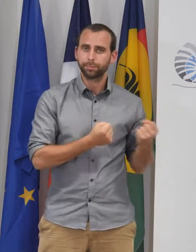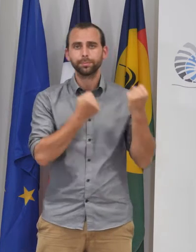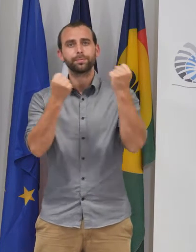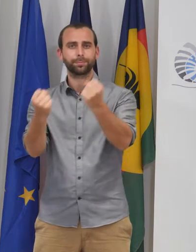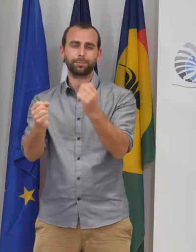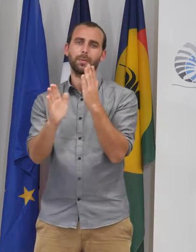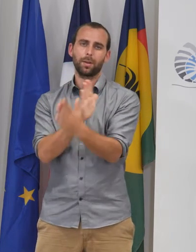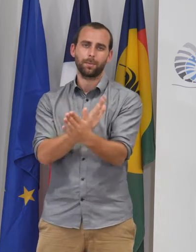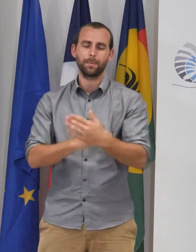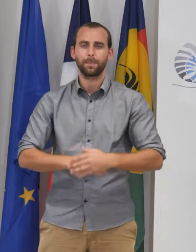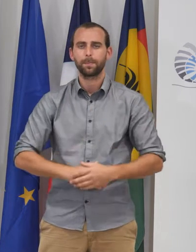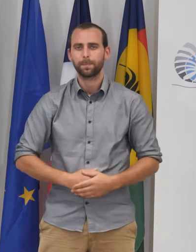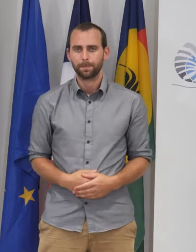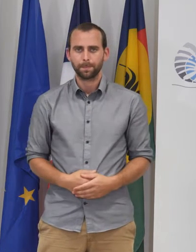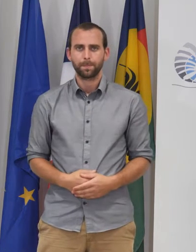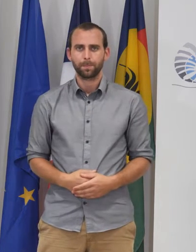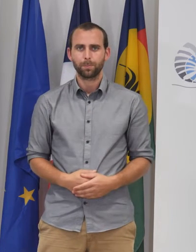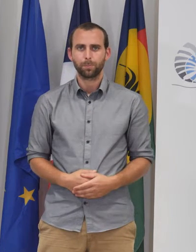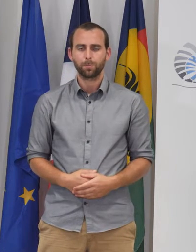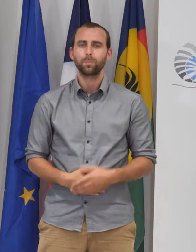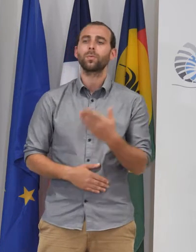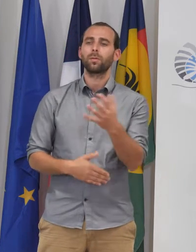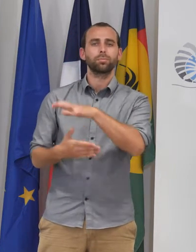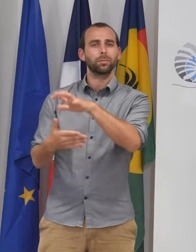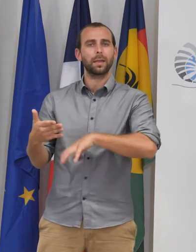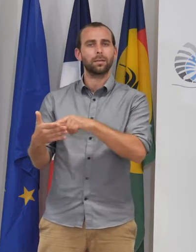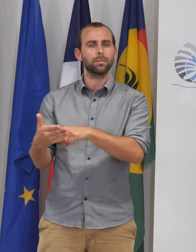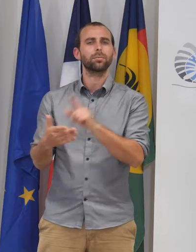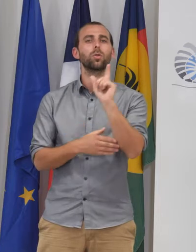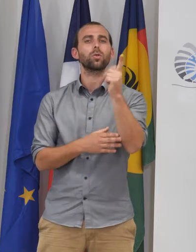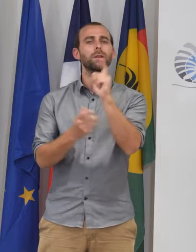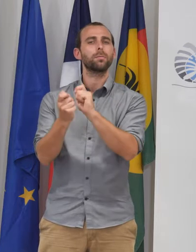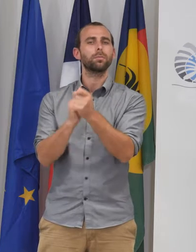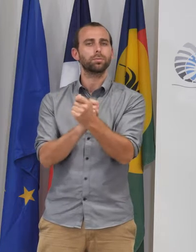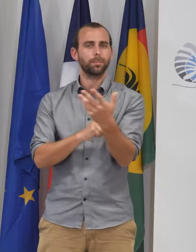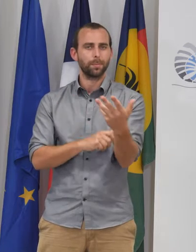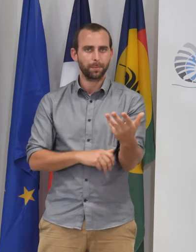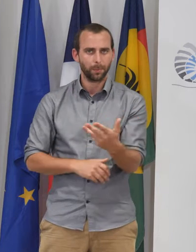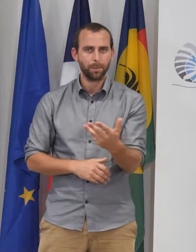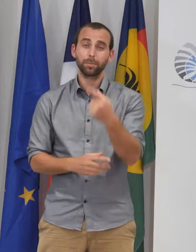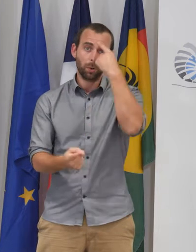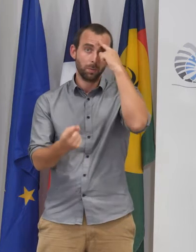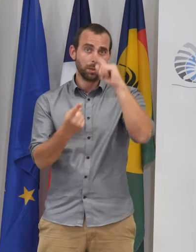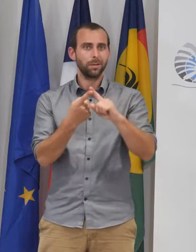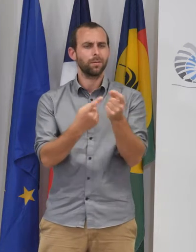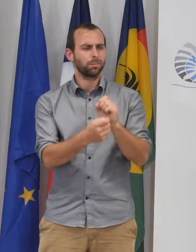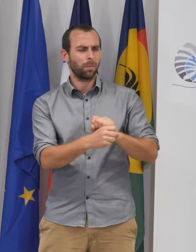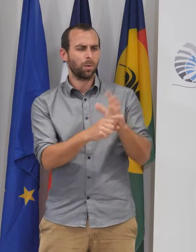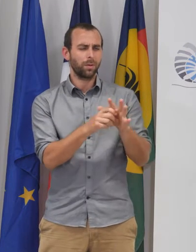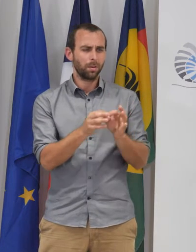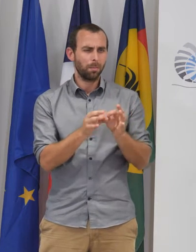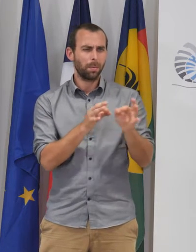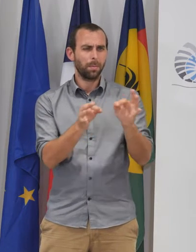Il y a une seconde modification qui a été apportée à l'arrêté qui vise à limiter les risques de cas contact dans les